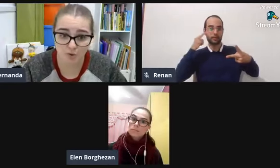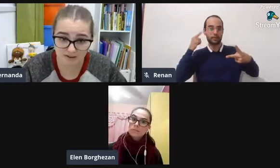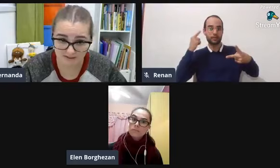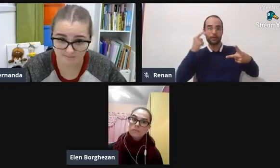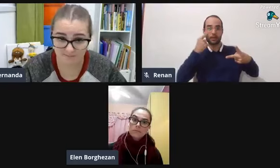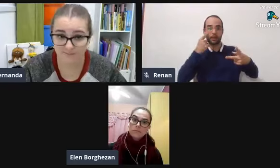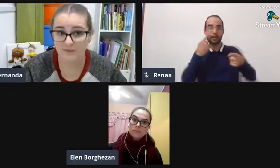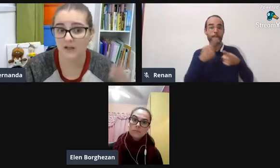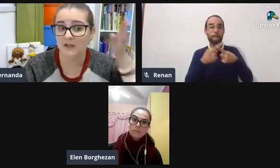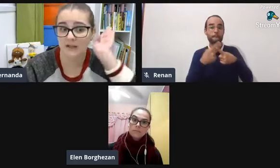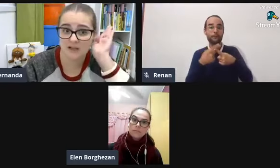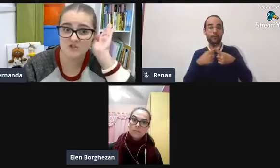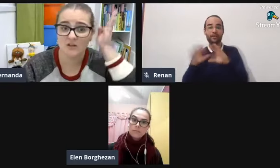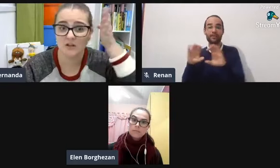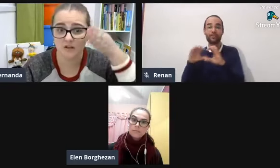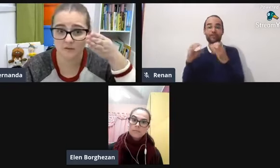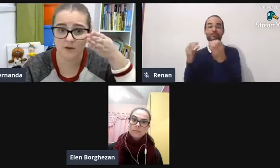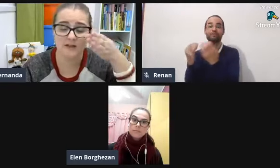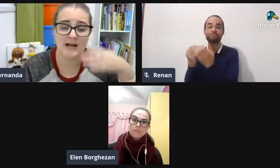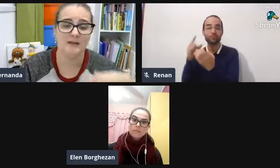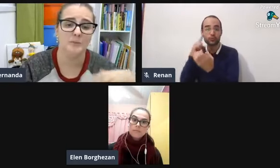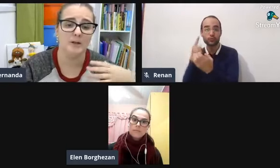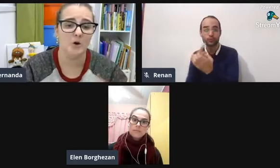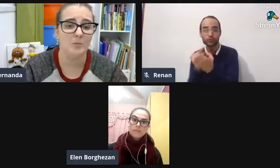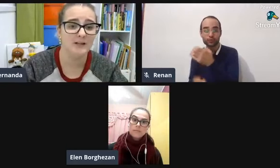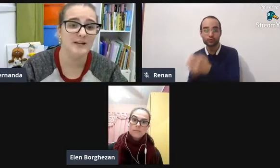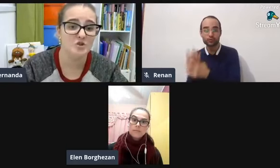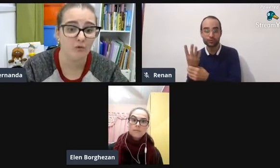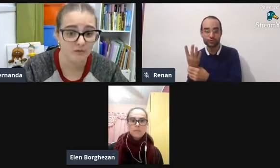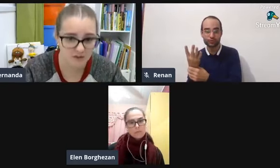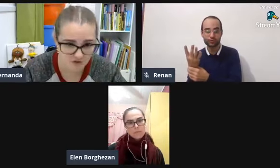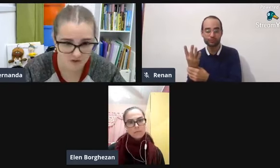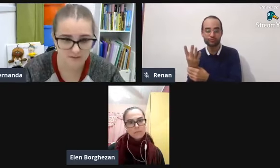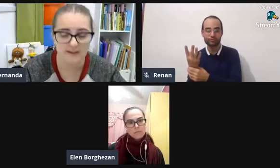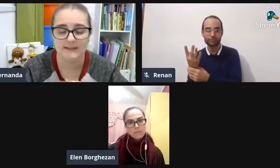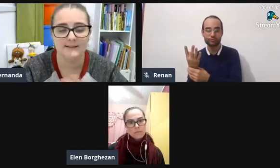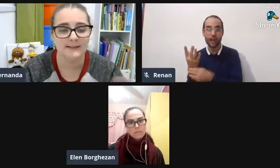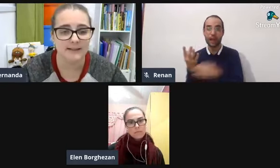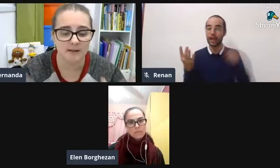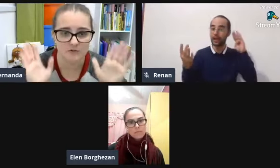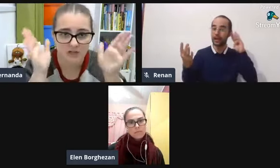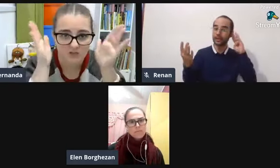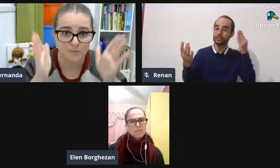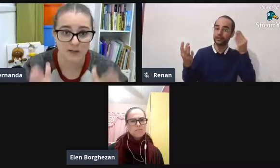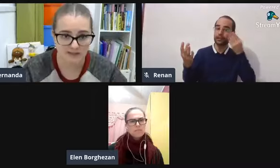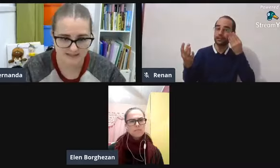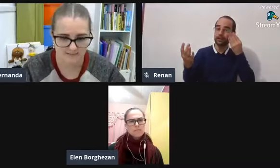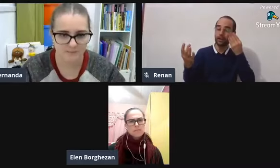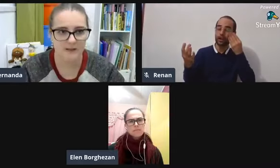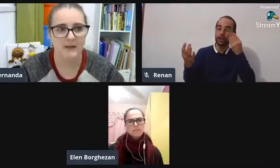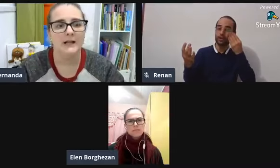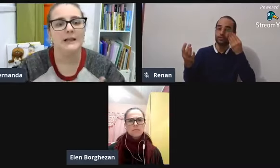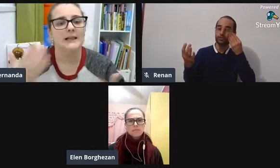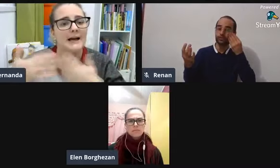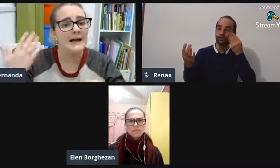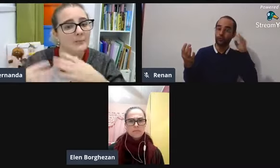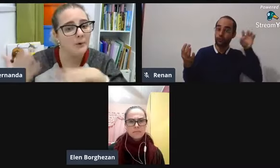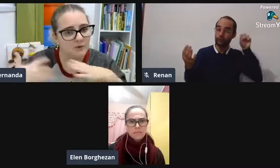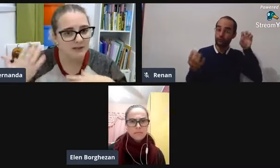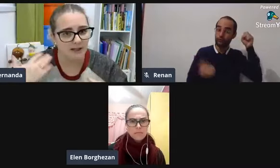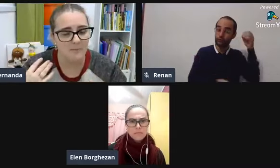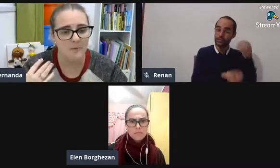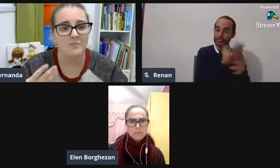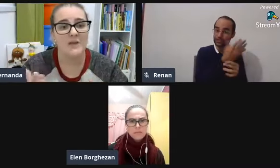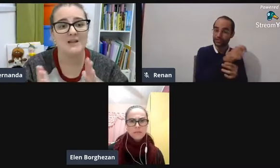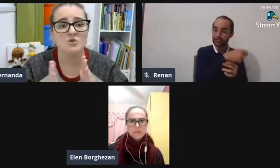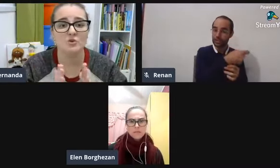comunidade surda e que este aqui foi criado pela comunidade ouvinte. Não, gente, pensa. Lá há